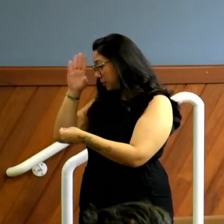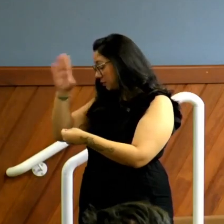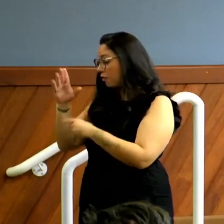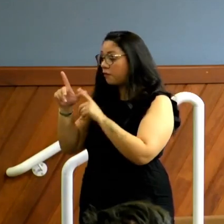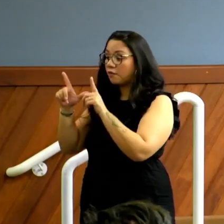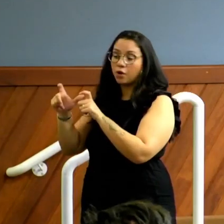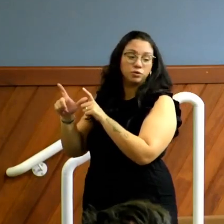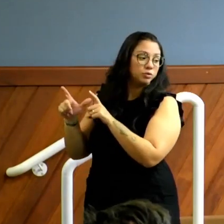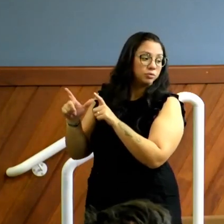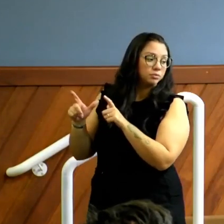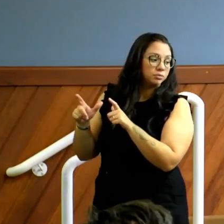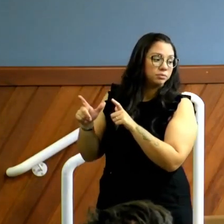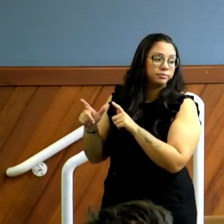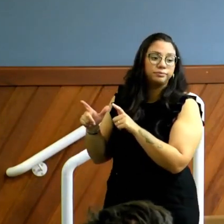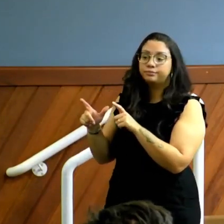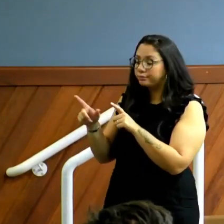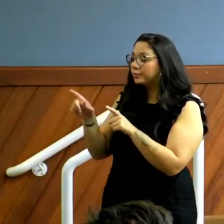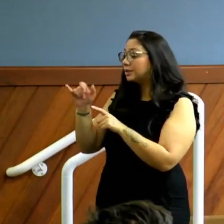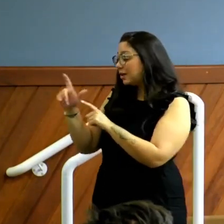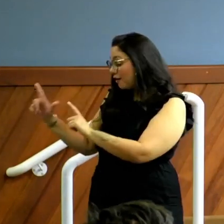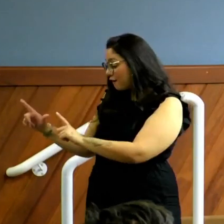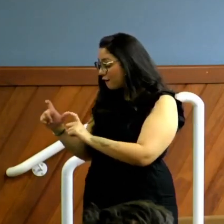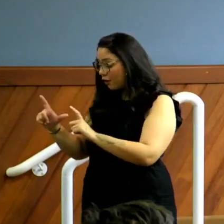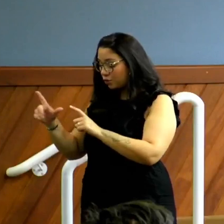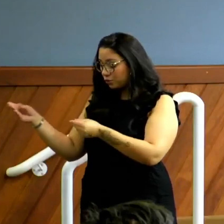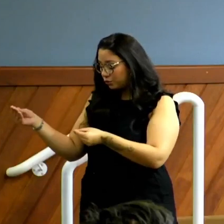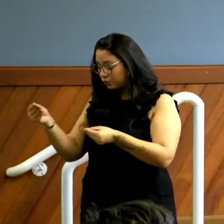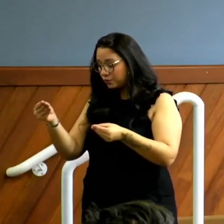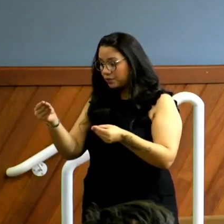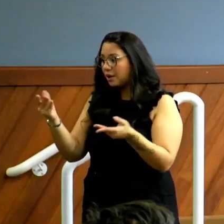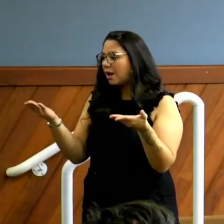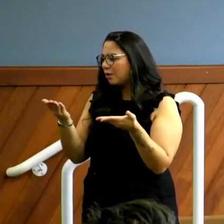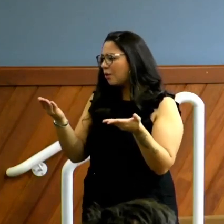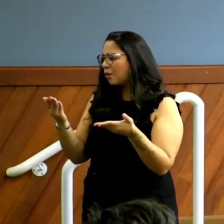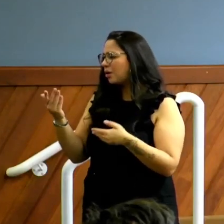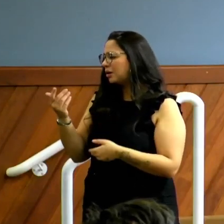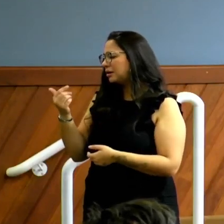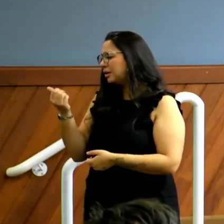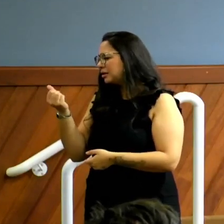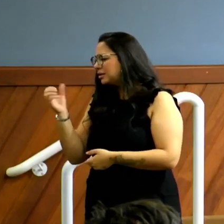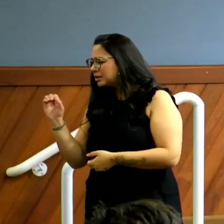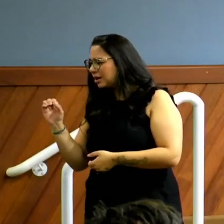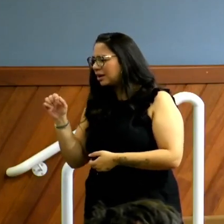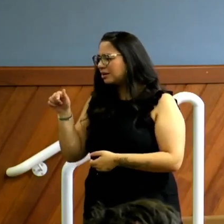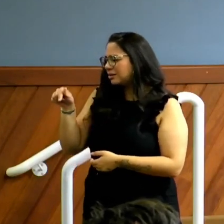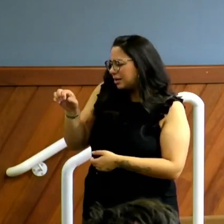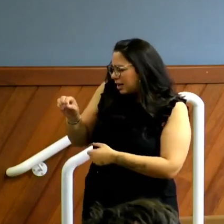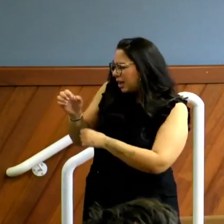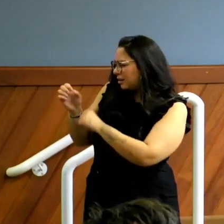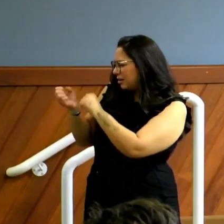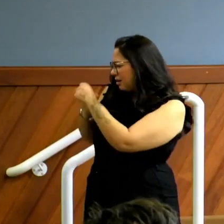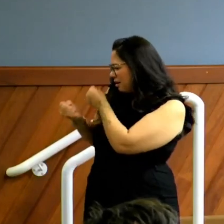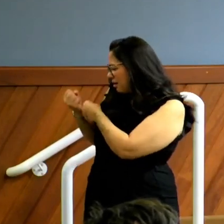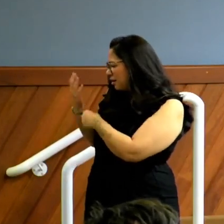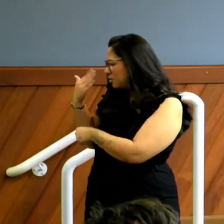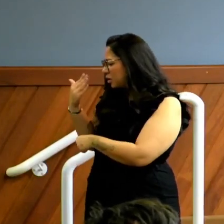fotografia, gente, se são aquelas fotografias agora dos anos 60, 70, 80, né, que é onde tem o